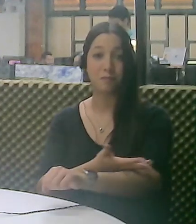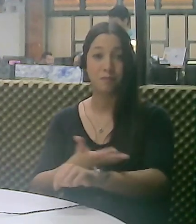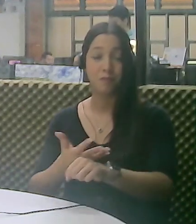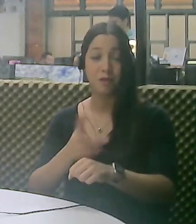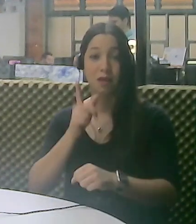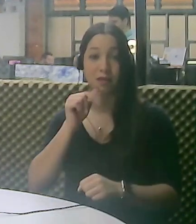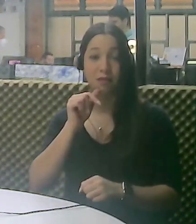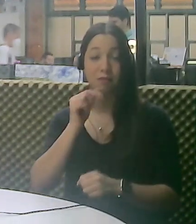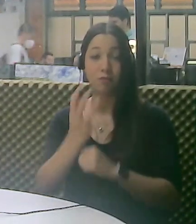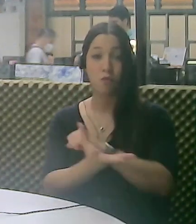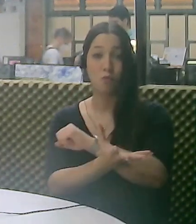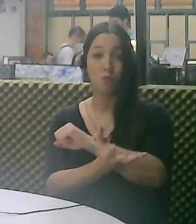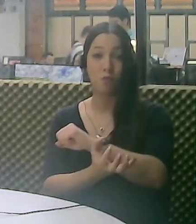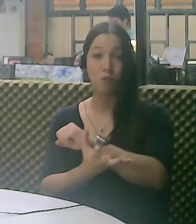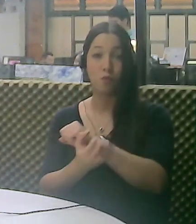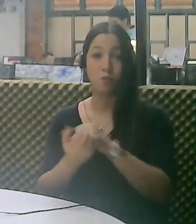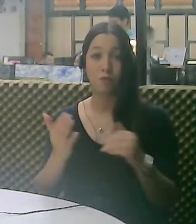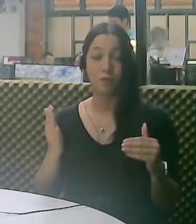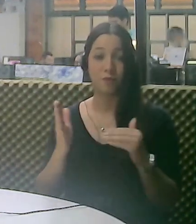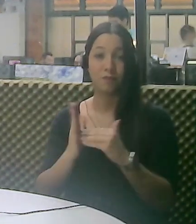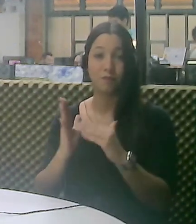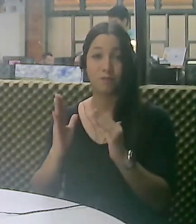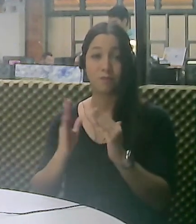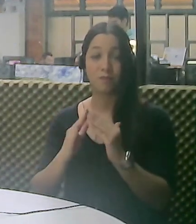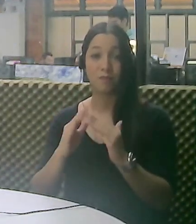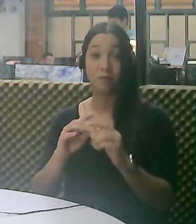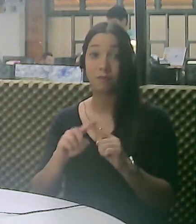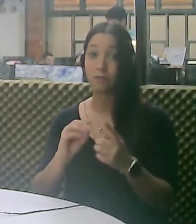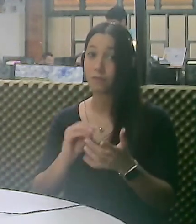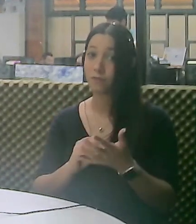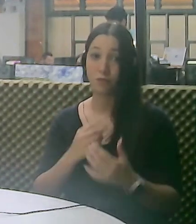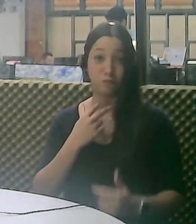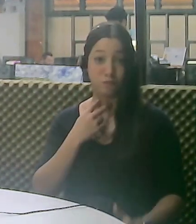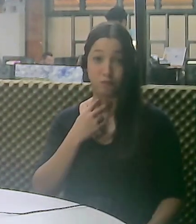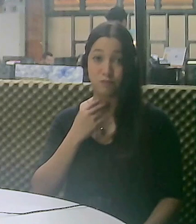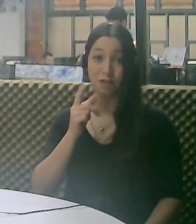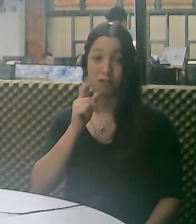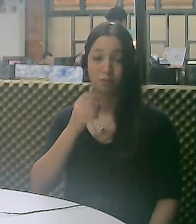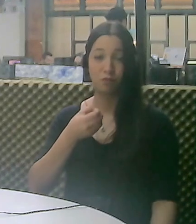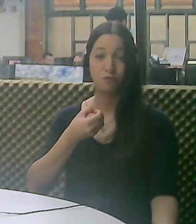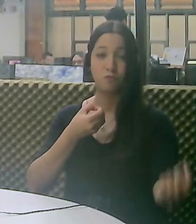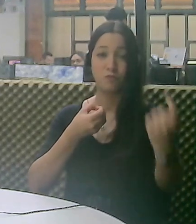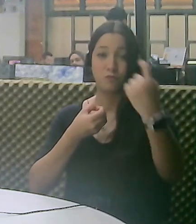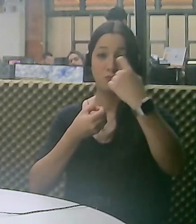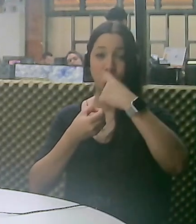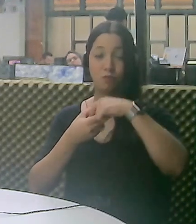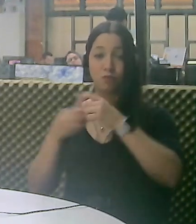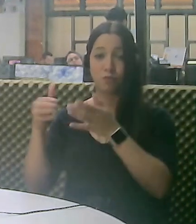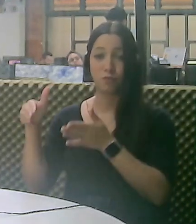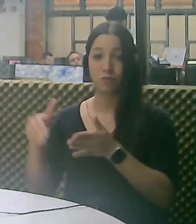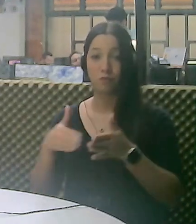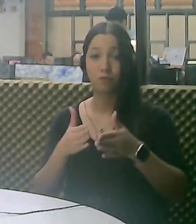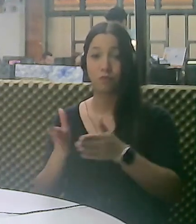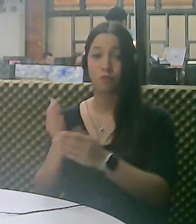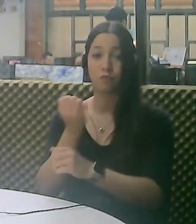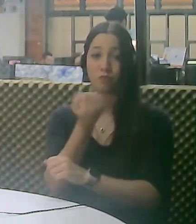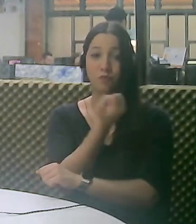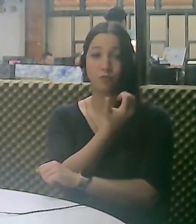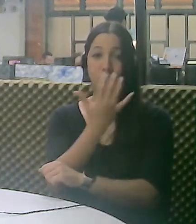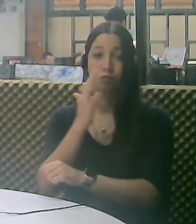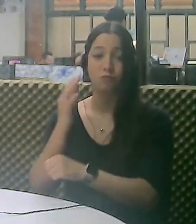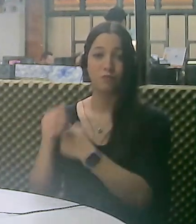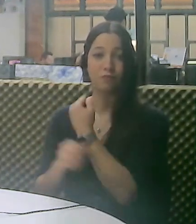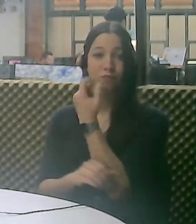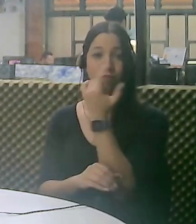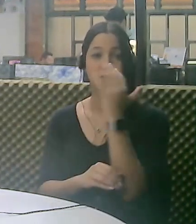e levada até a sua casa. Mas para não faltar água aqui, o Demae volta lá onde começa o rio para proteger as nascentes